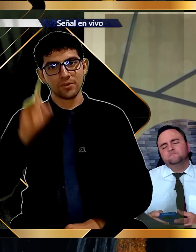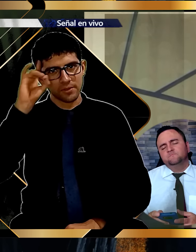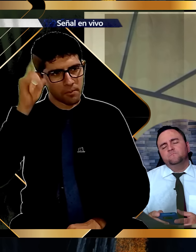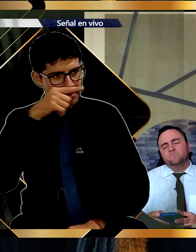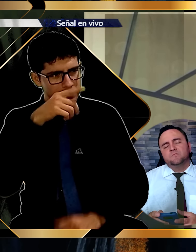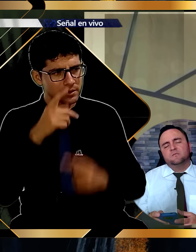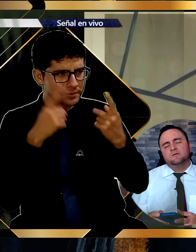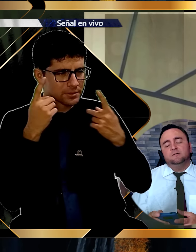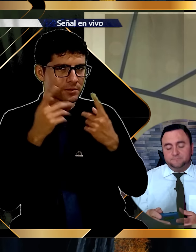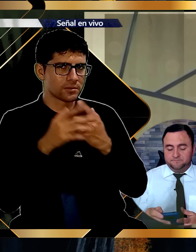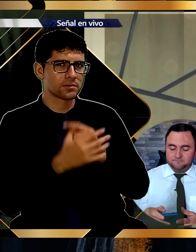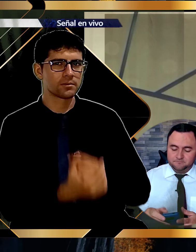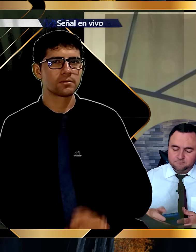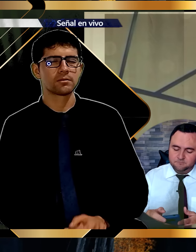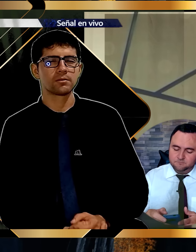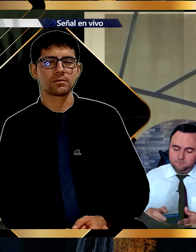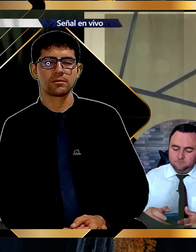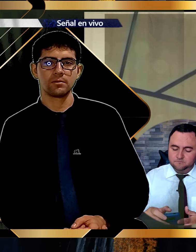Raro.